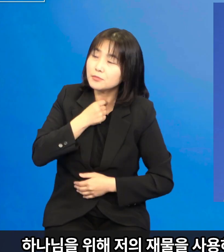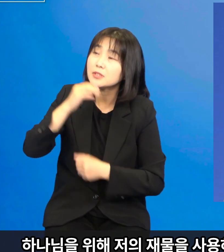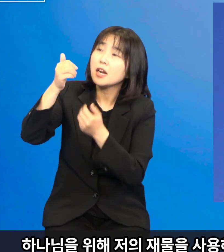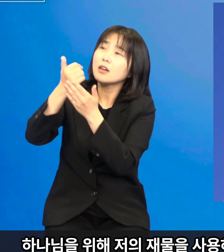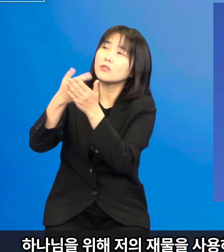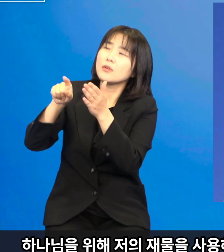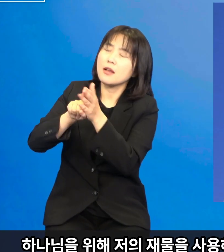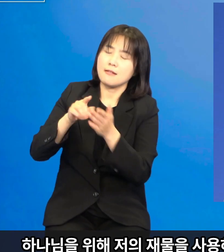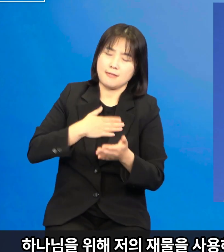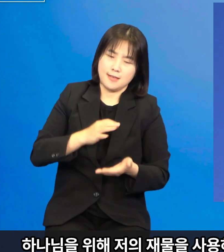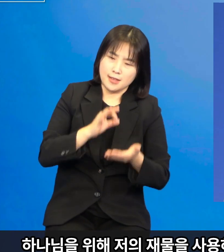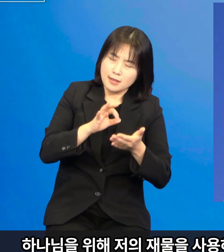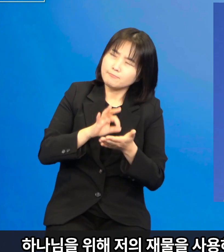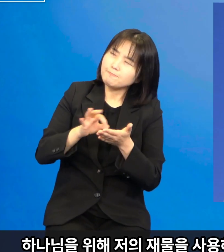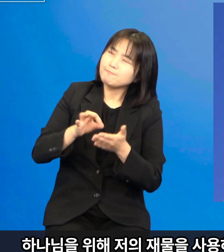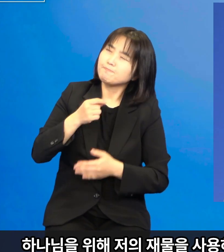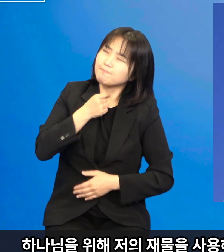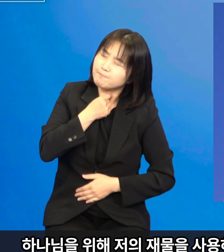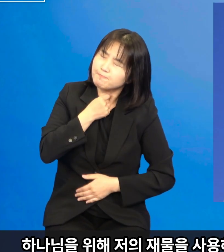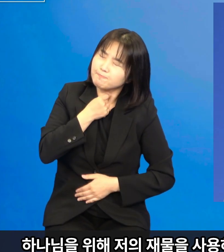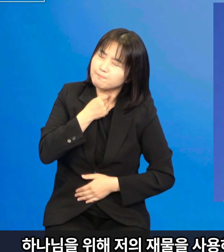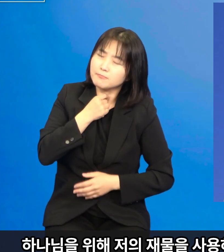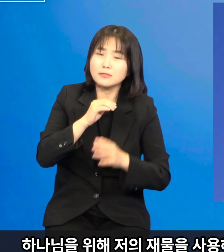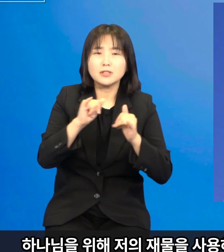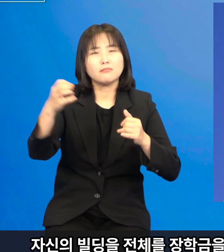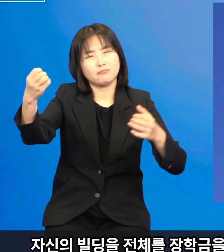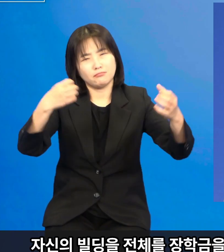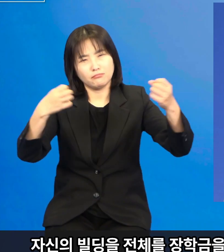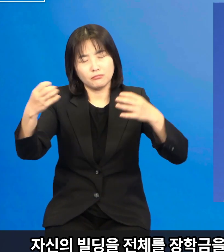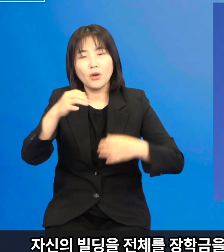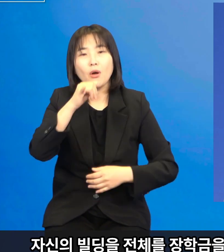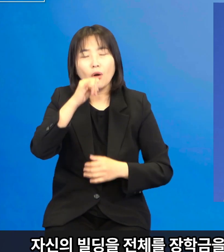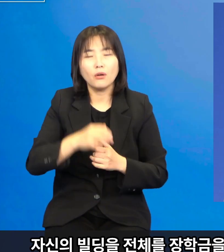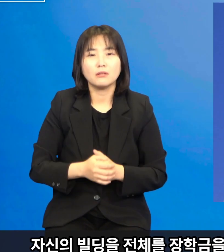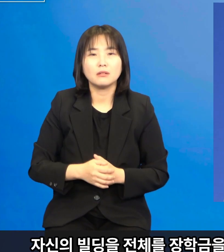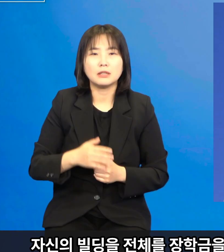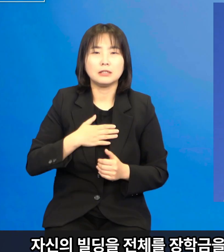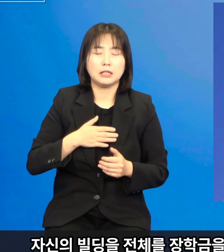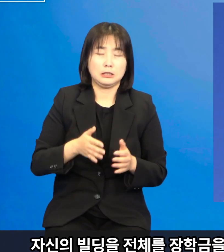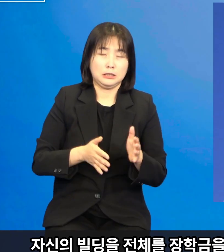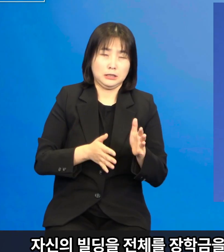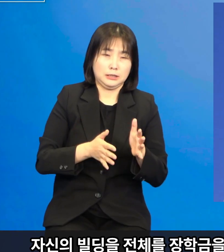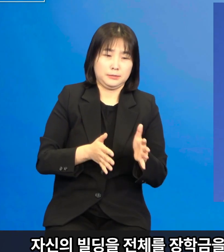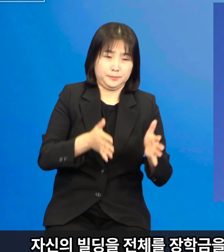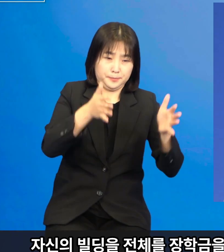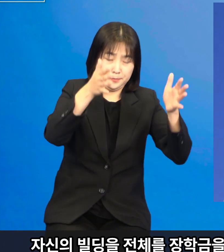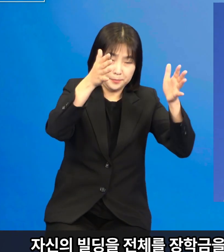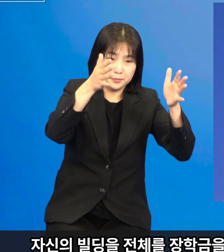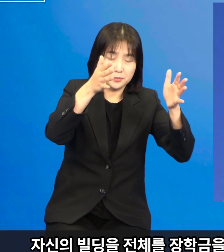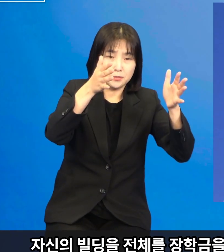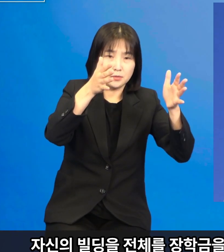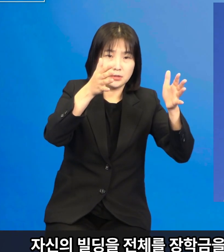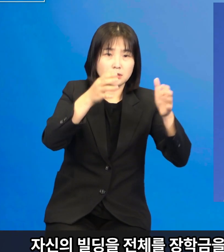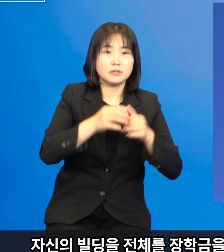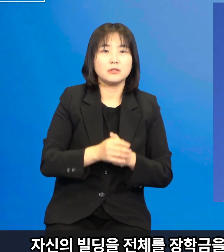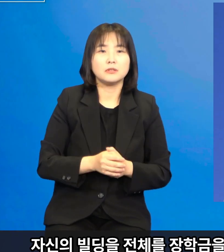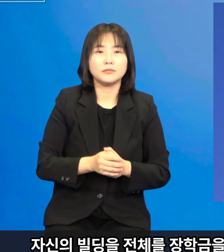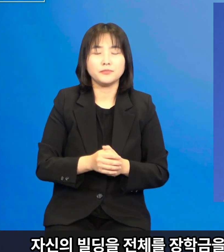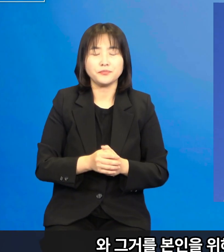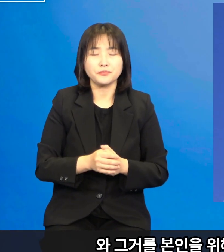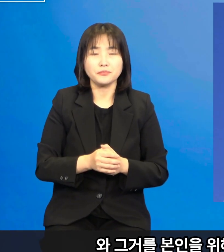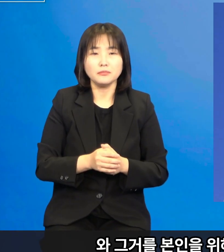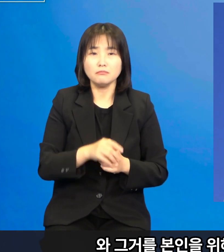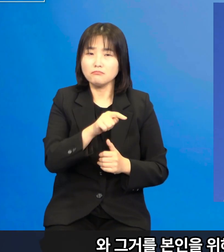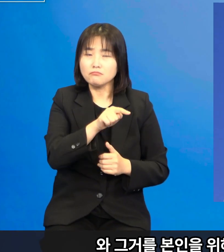저의 재물을 사용하고 싶습니다. 그런 분들이 계세요. 자신의 빌딩을 전체를 장학금을 위해 내어주신 장로님도